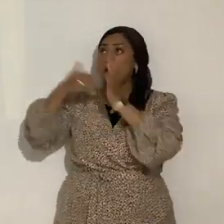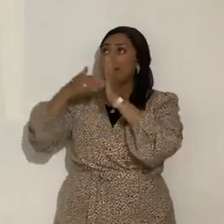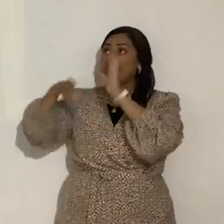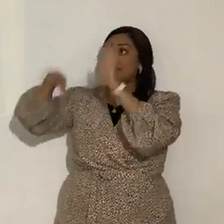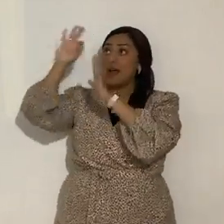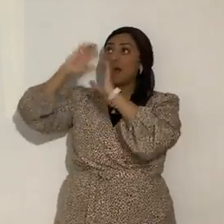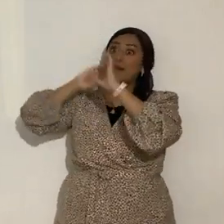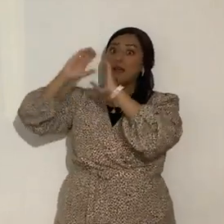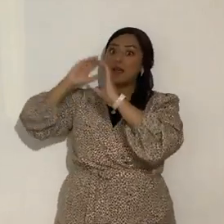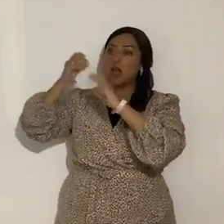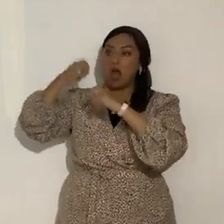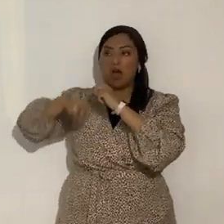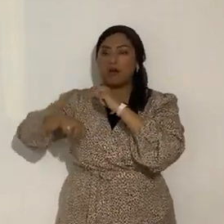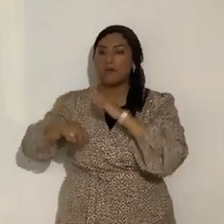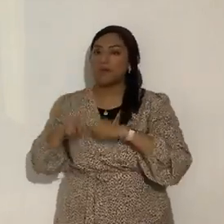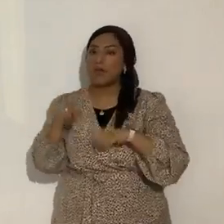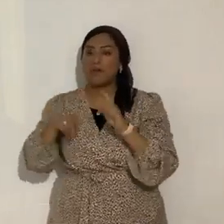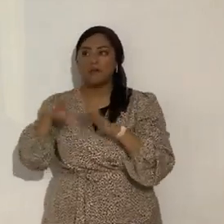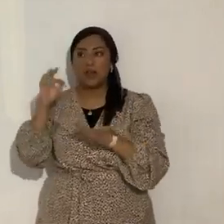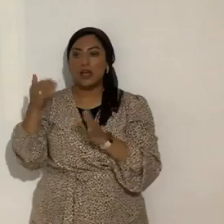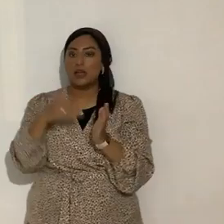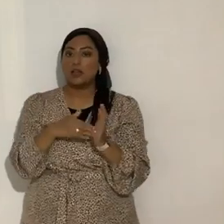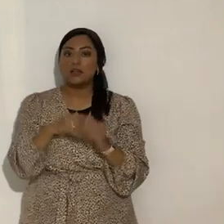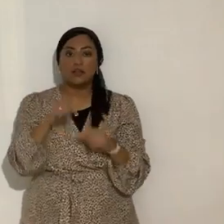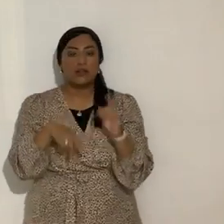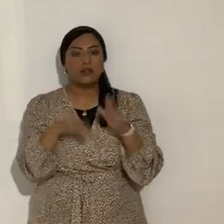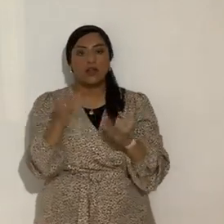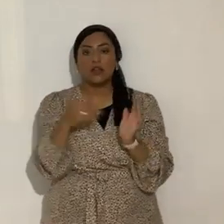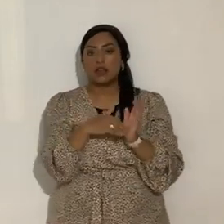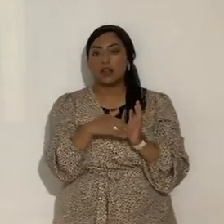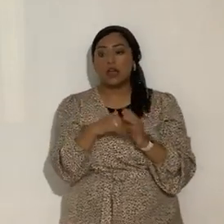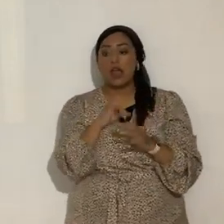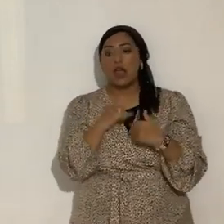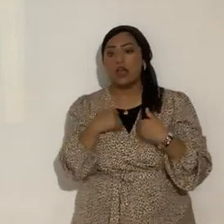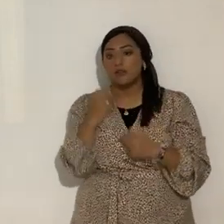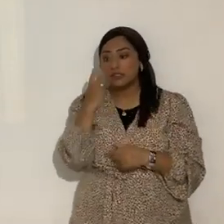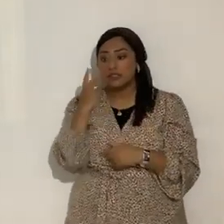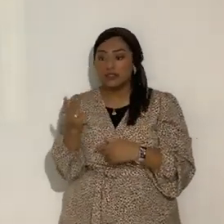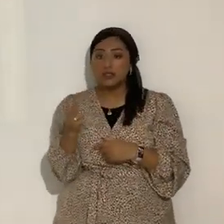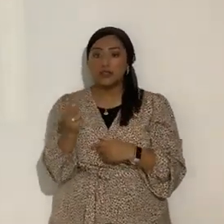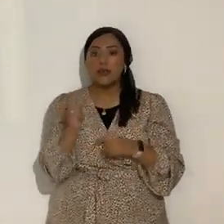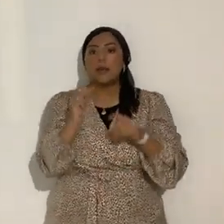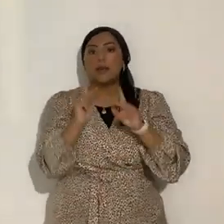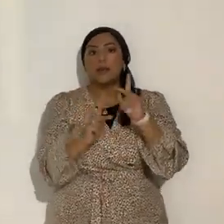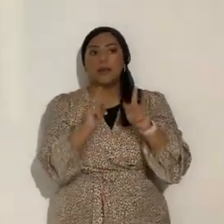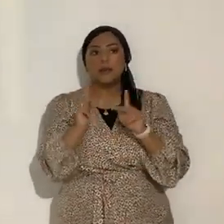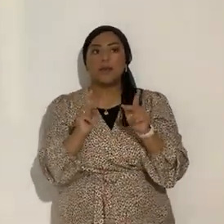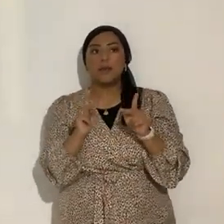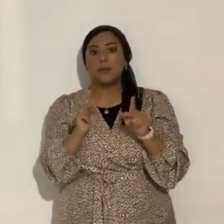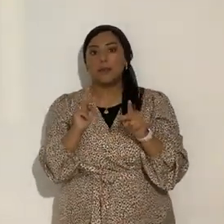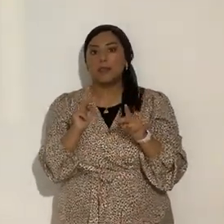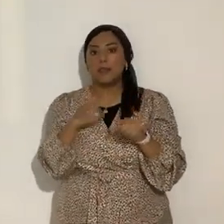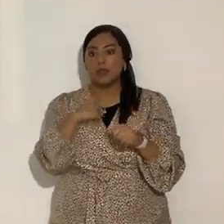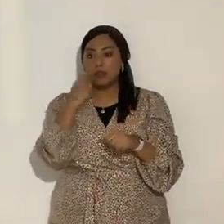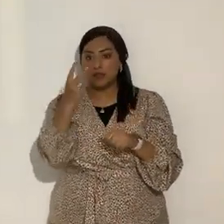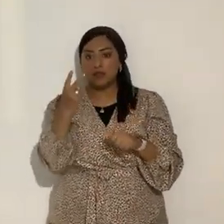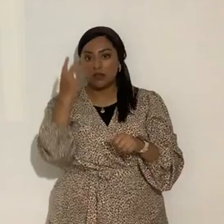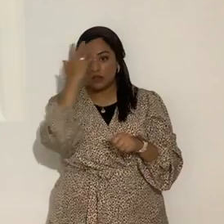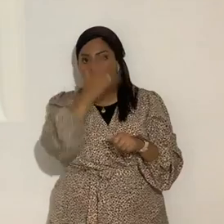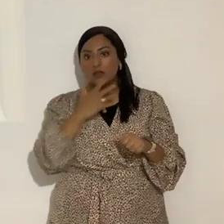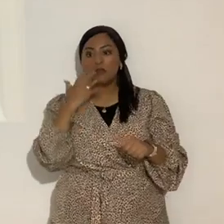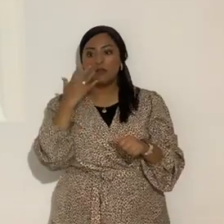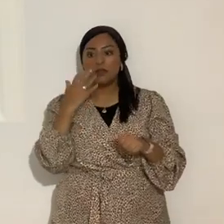encontrarla, generalmente ya no se encuentra. No se encuentra. Yo lo he visto, entonces la gente se voltea y se le ve ya la